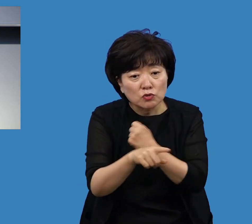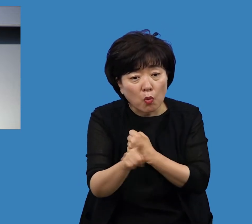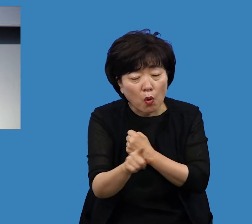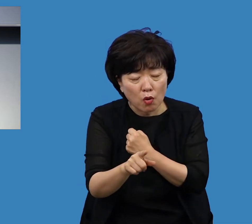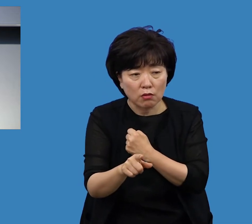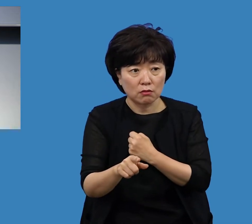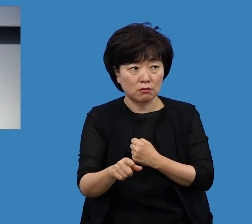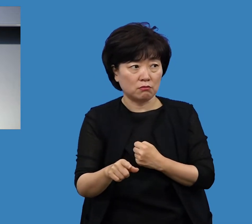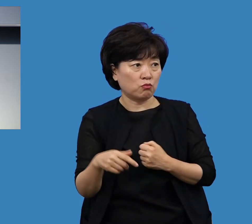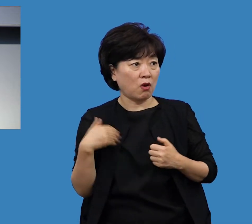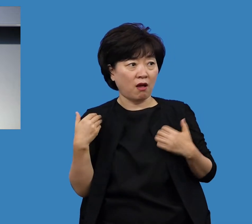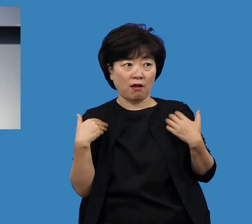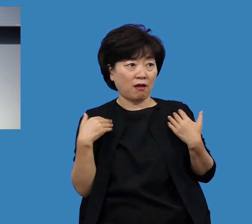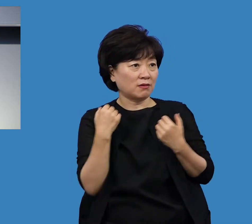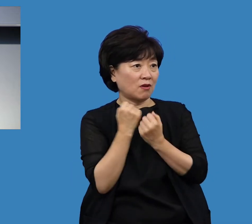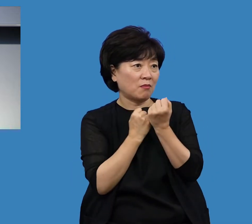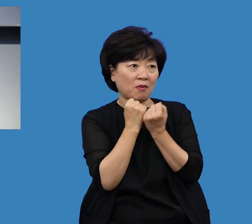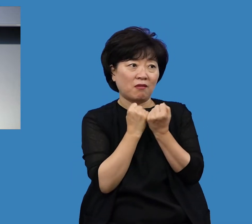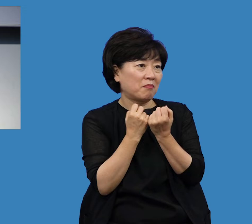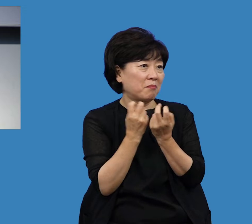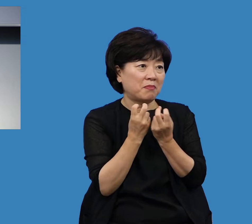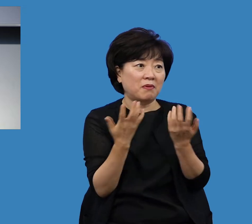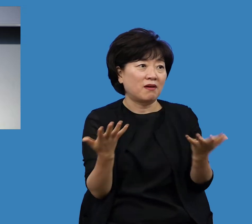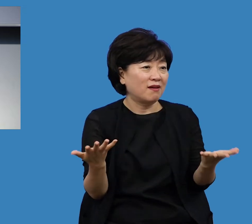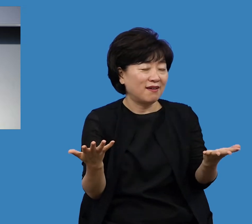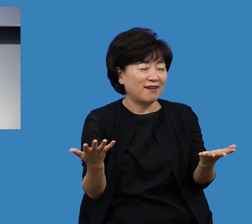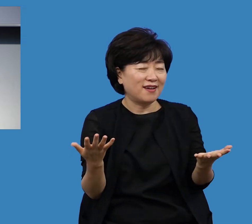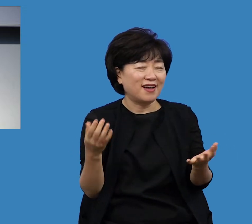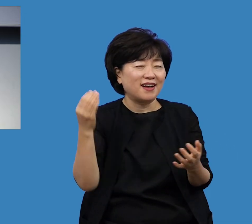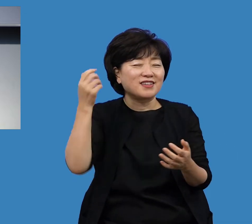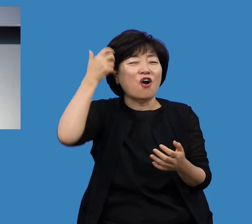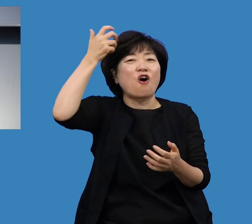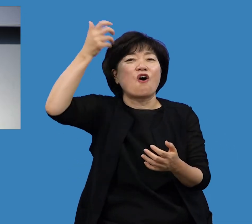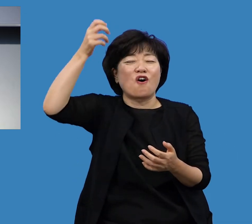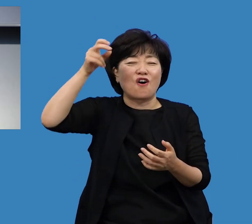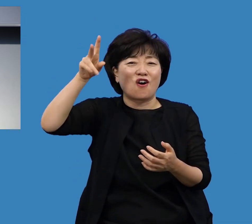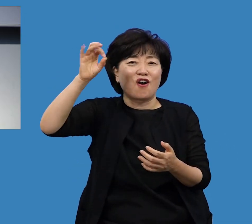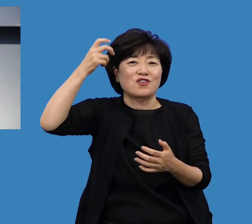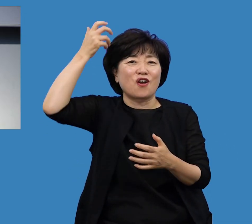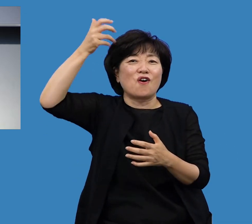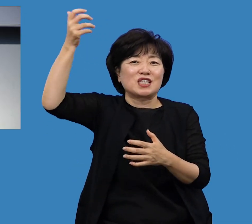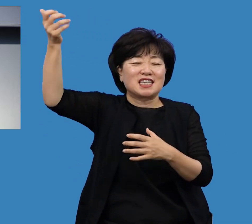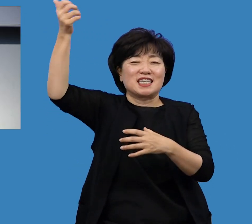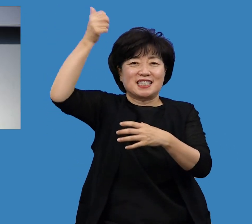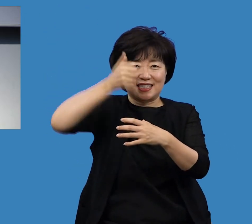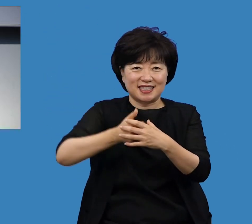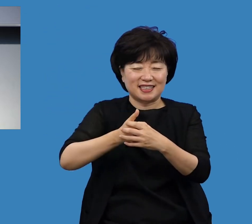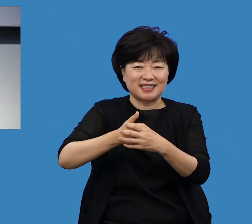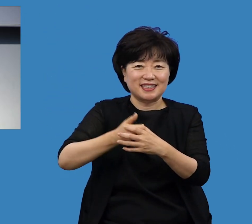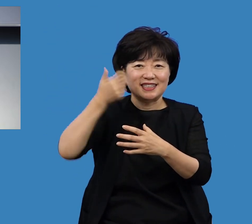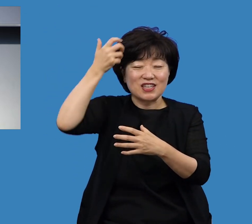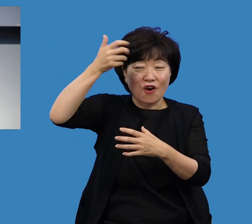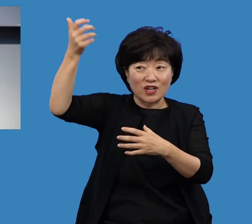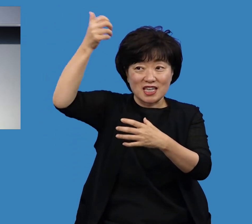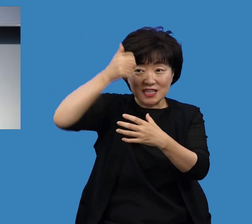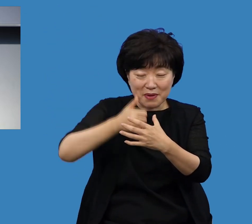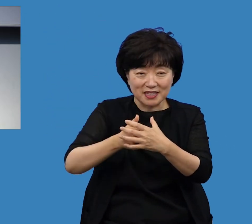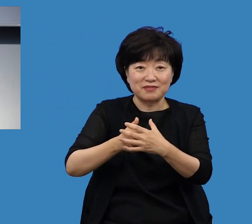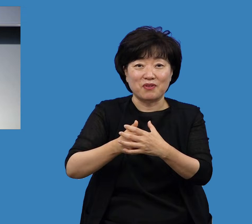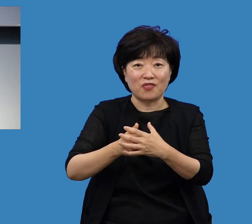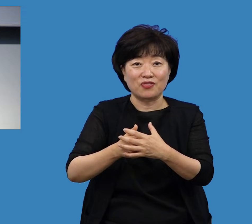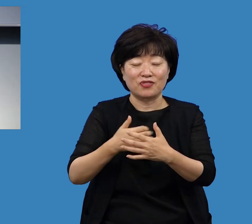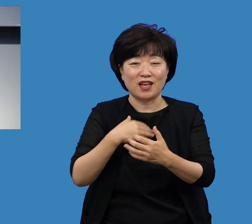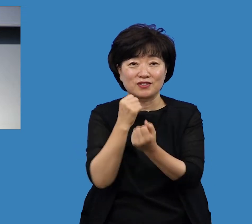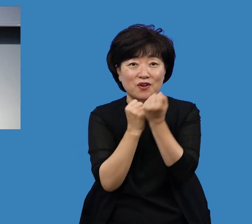없어. 왜 그럴까요? 영이니까. 영이 그냥 내 안에 임하신 거예요. 영이 내 안에 임하시니까 내가 설명할